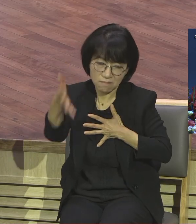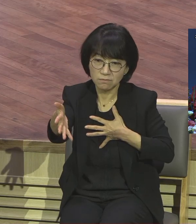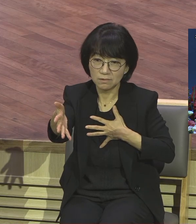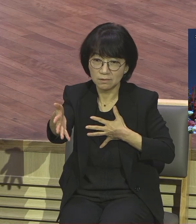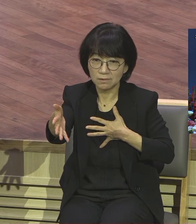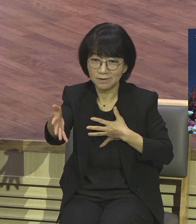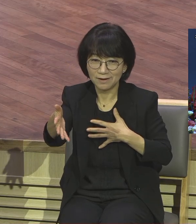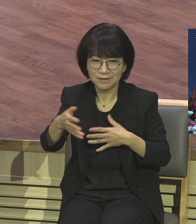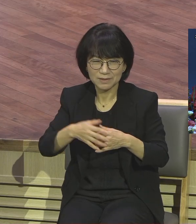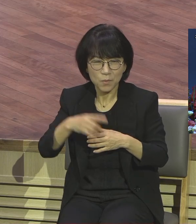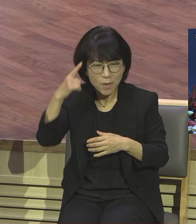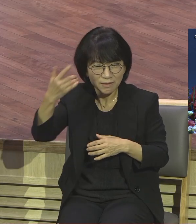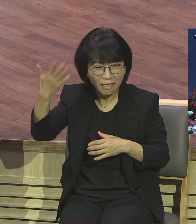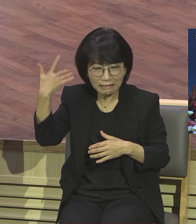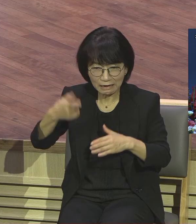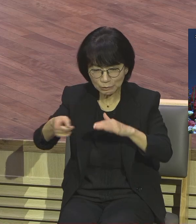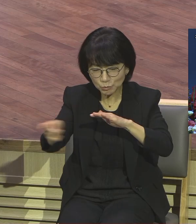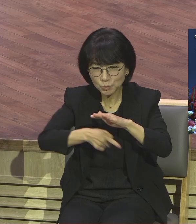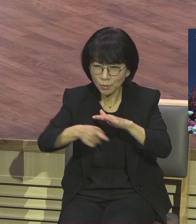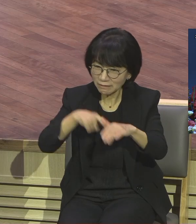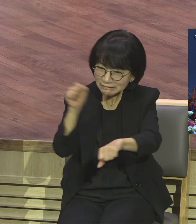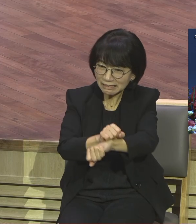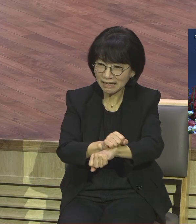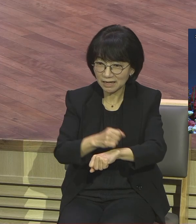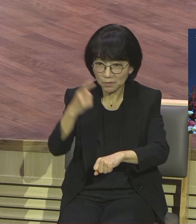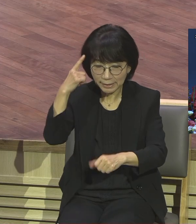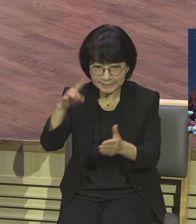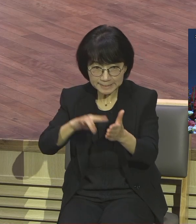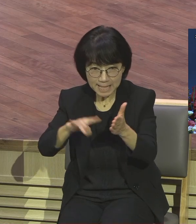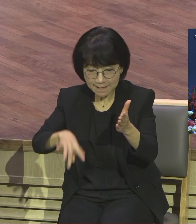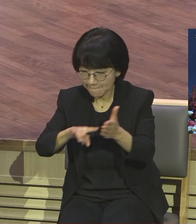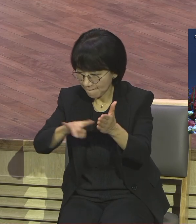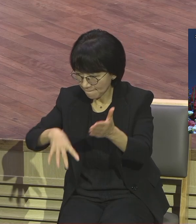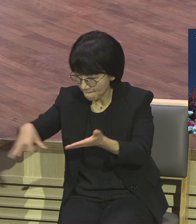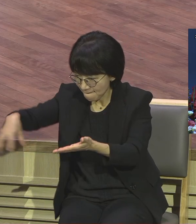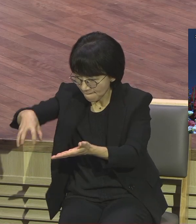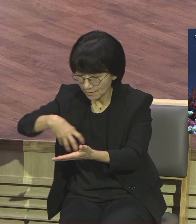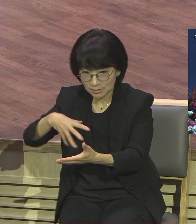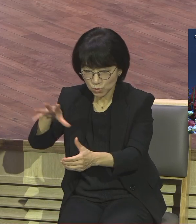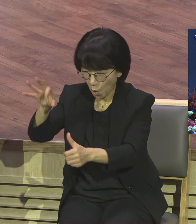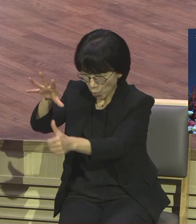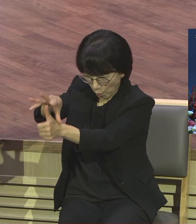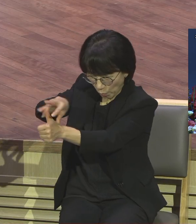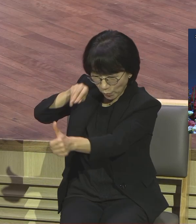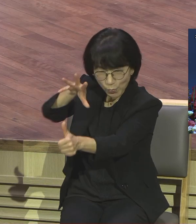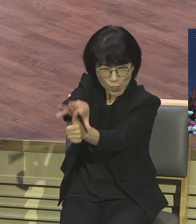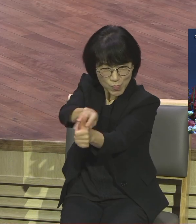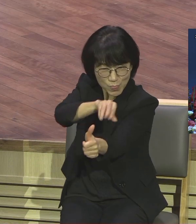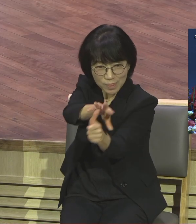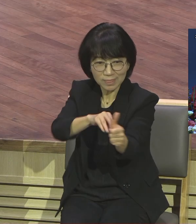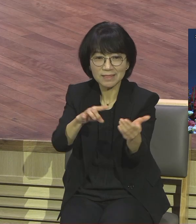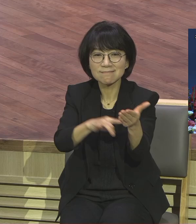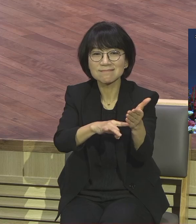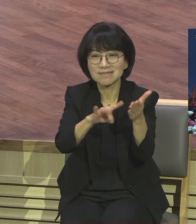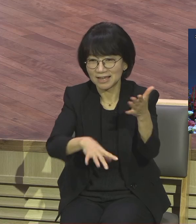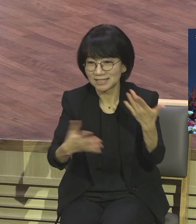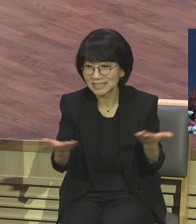한마디로 도둑놈이야. 남의 피 땀 흘려 수고한 것 돈 빼먹는 공식화된